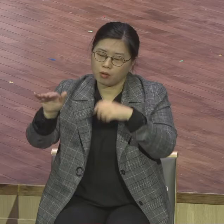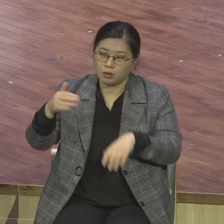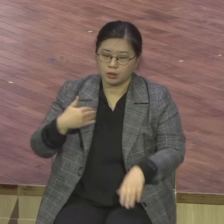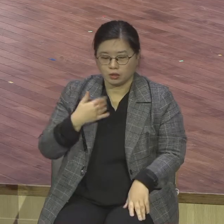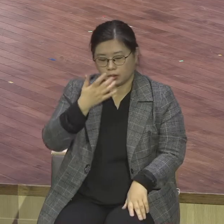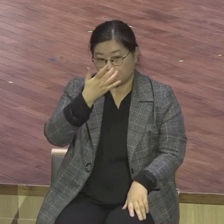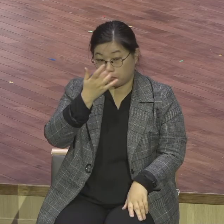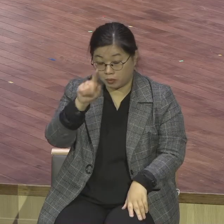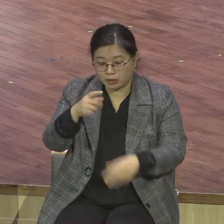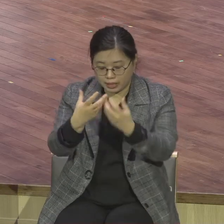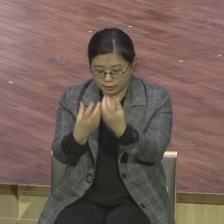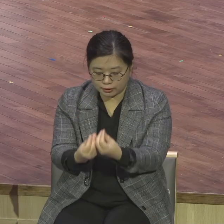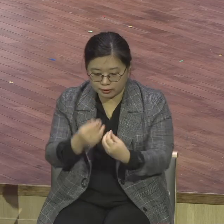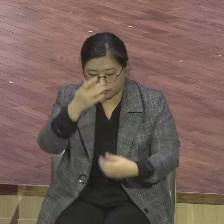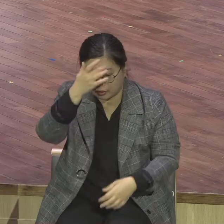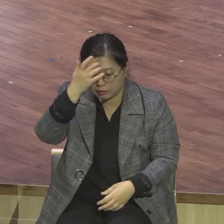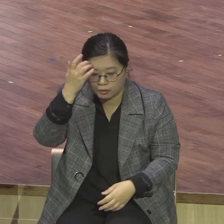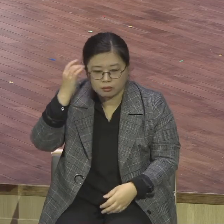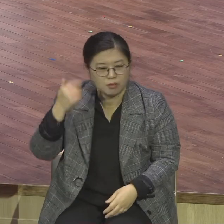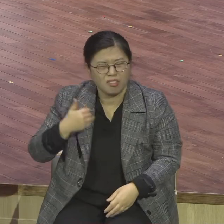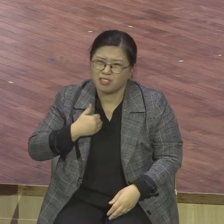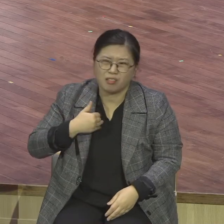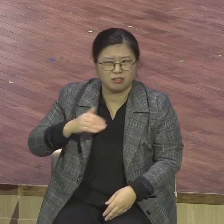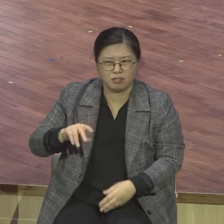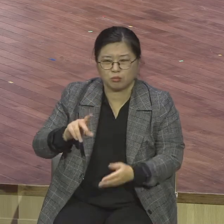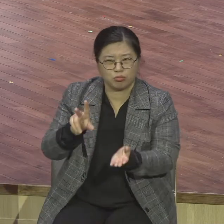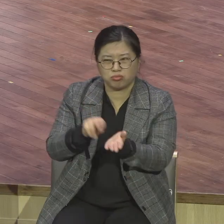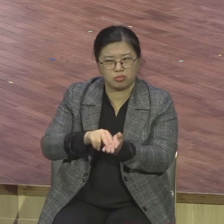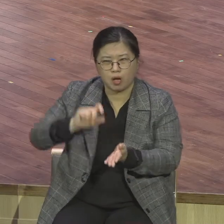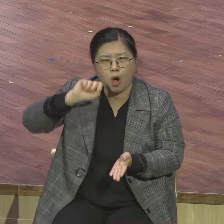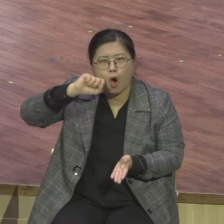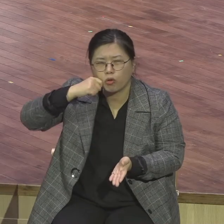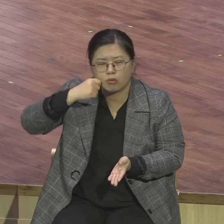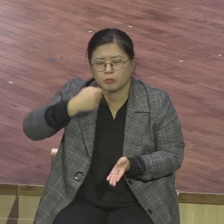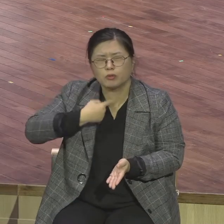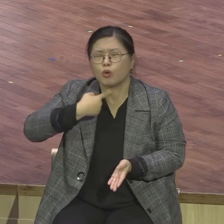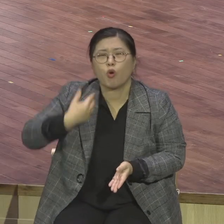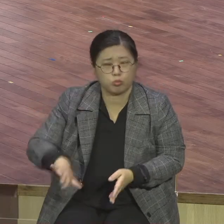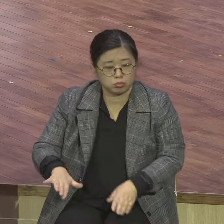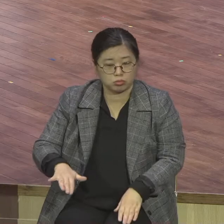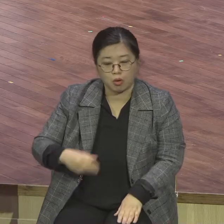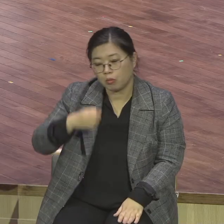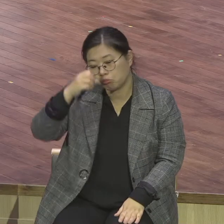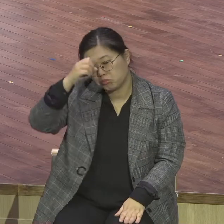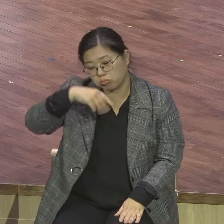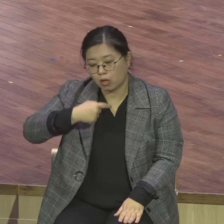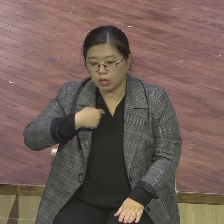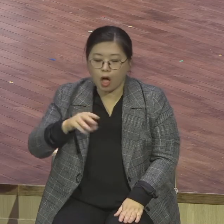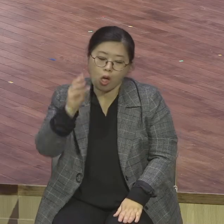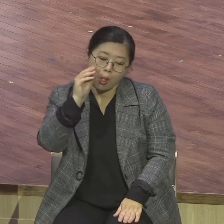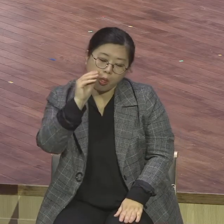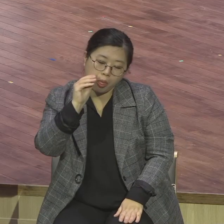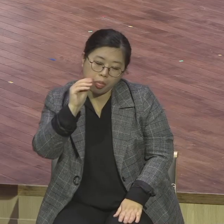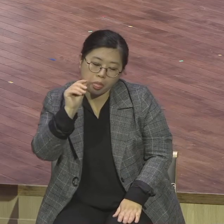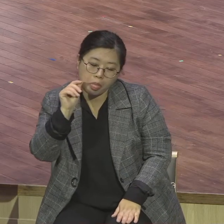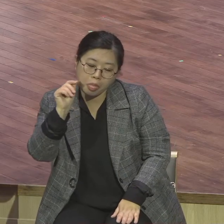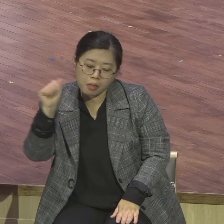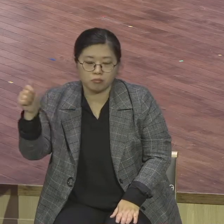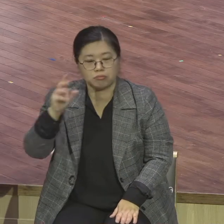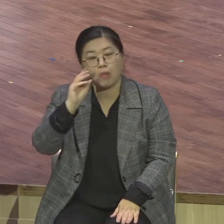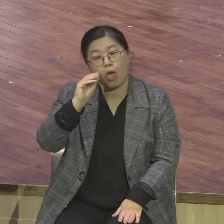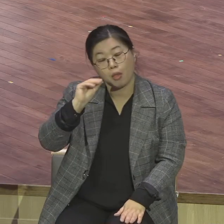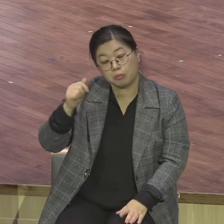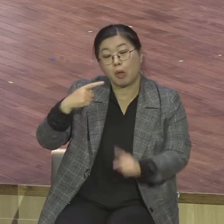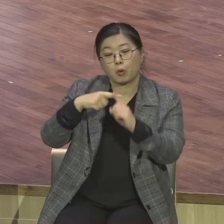없고 나는 뭐 정말 금식하면서 철야하면서 그렇게 기도할 수밖에 없는